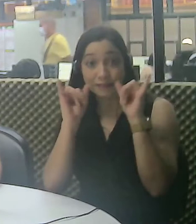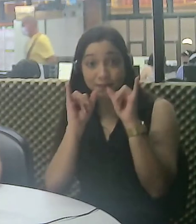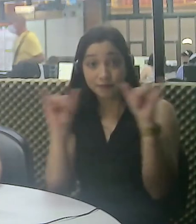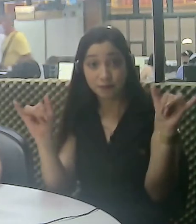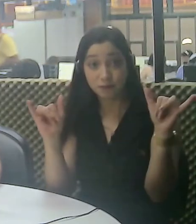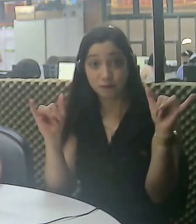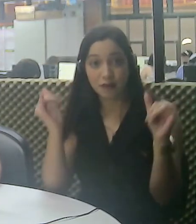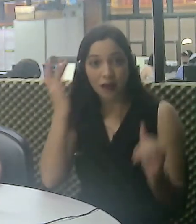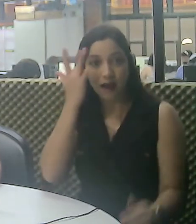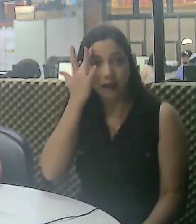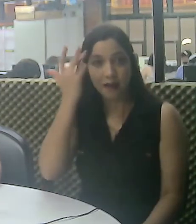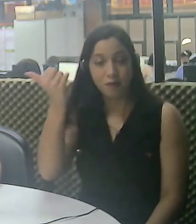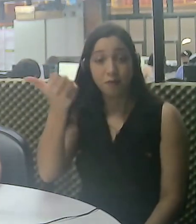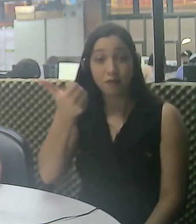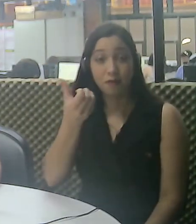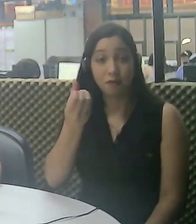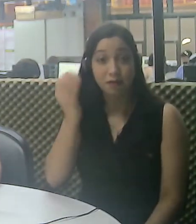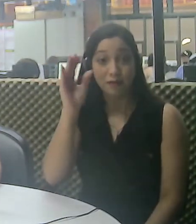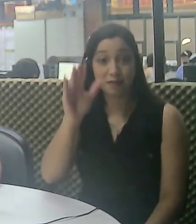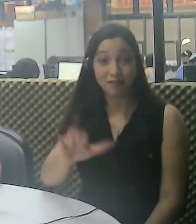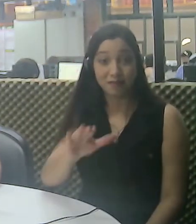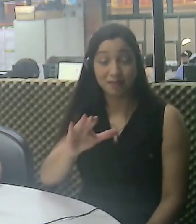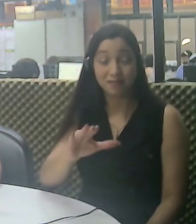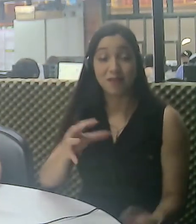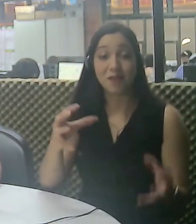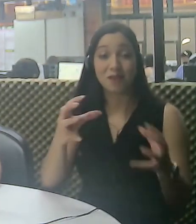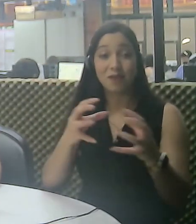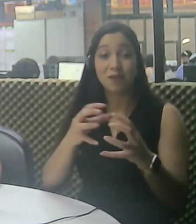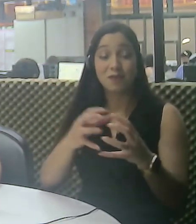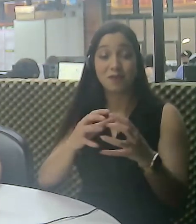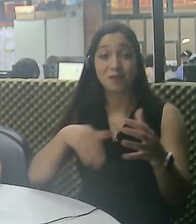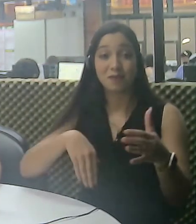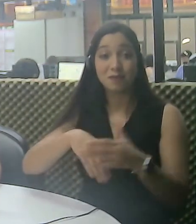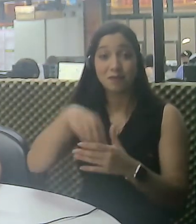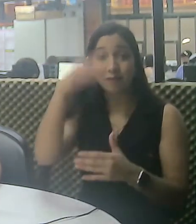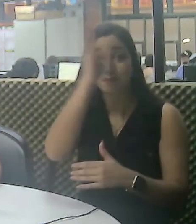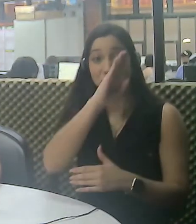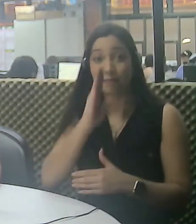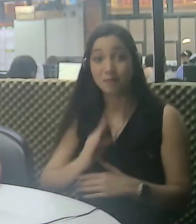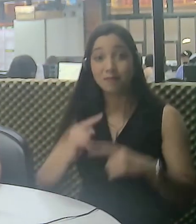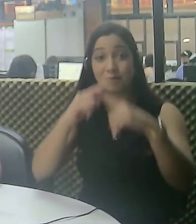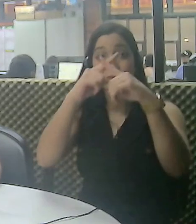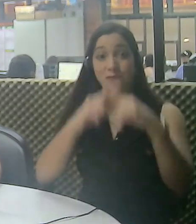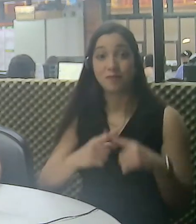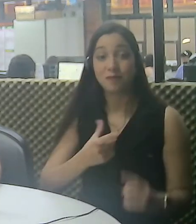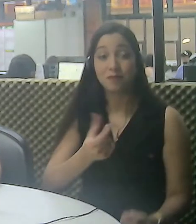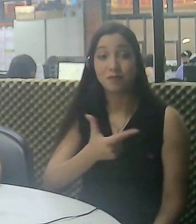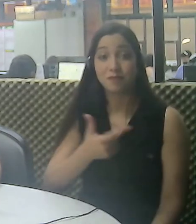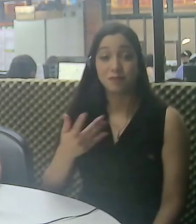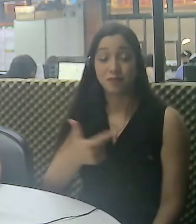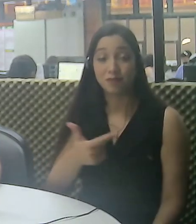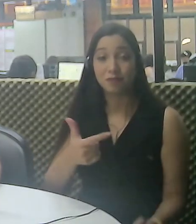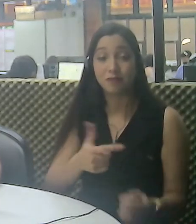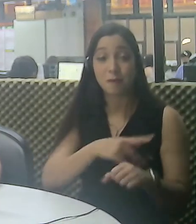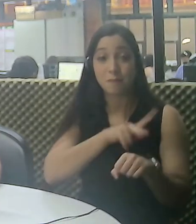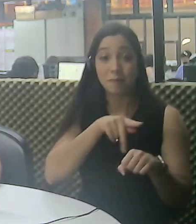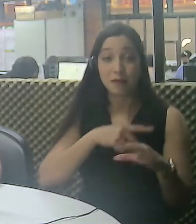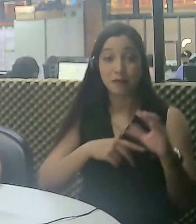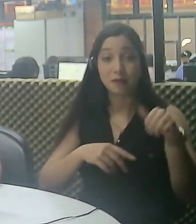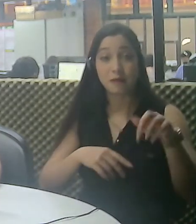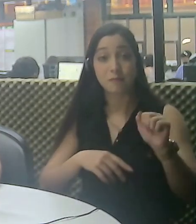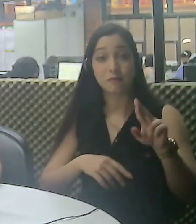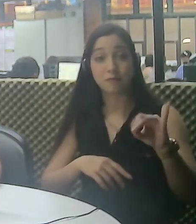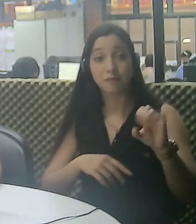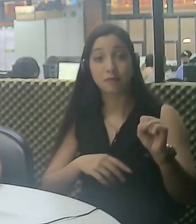recados. Amanhã, às 16h, a seleção brasileira segue na Copa do Mundo 2022 contra Camarões e, por isso, o expediente